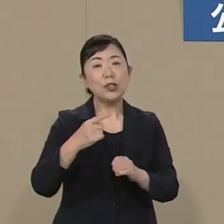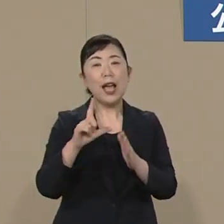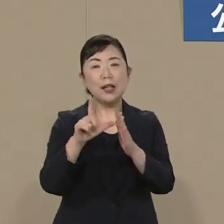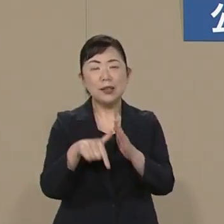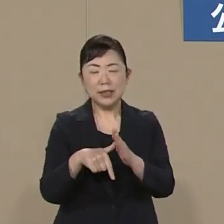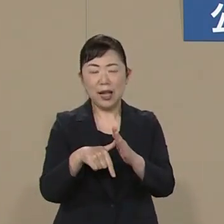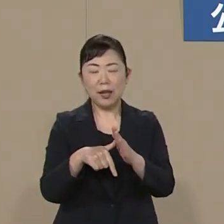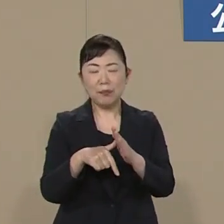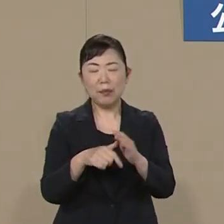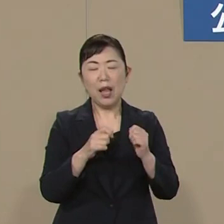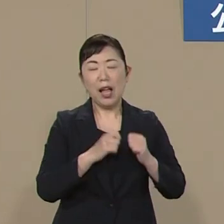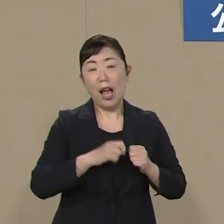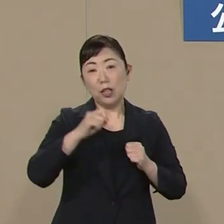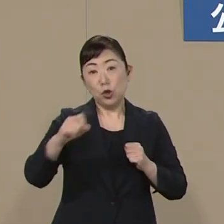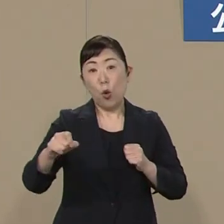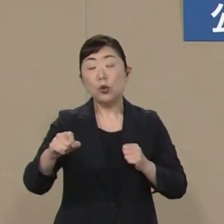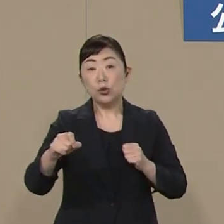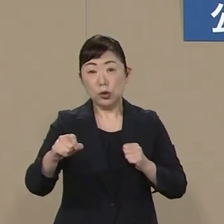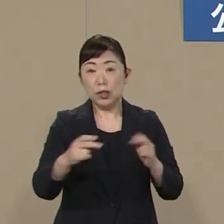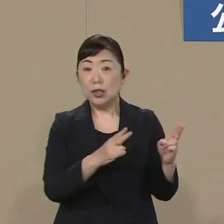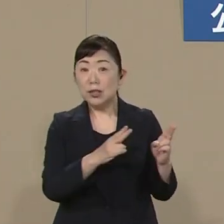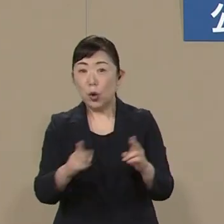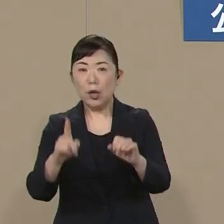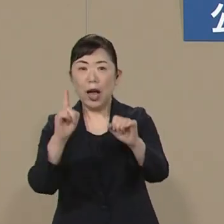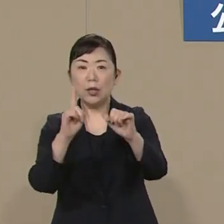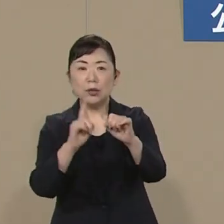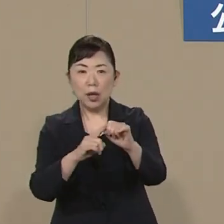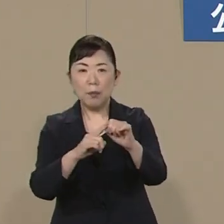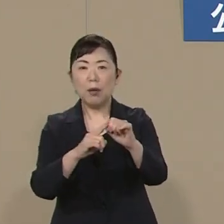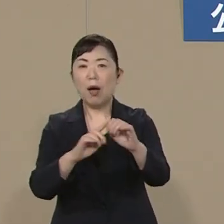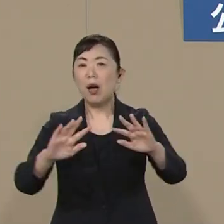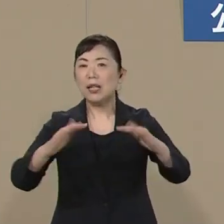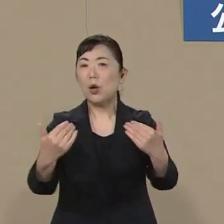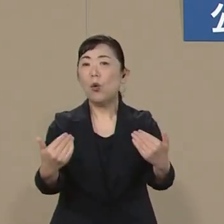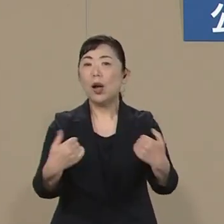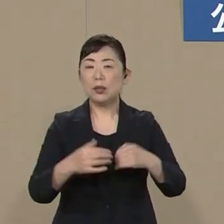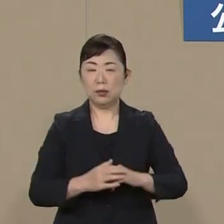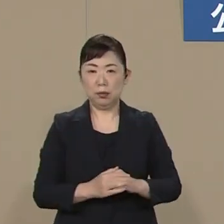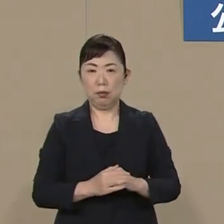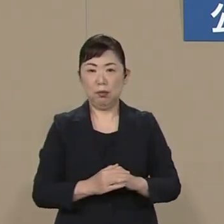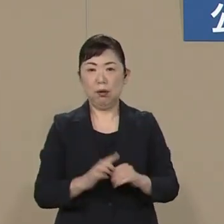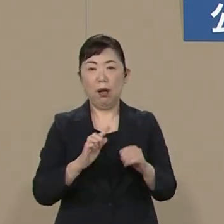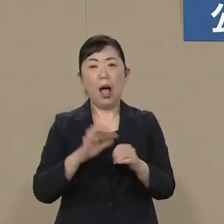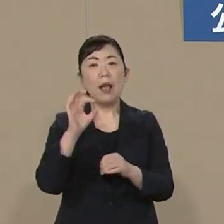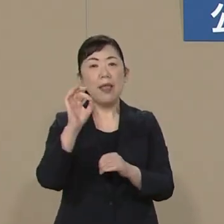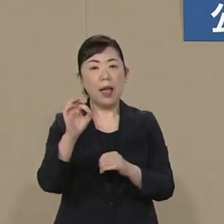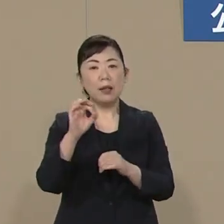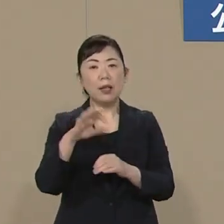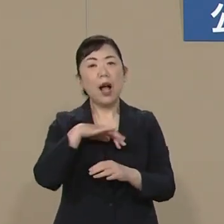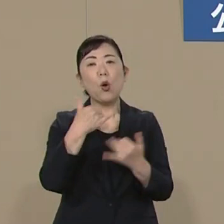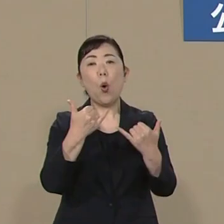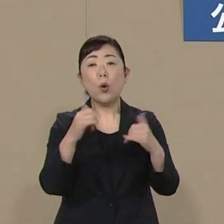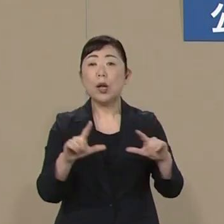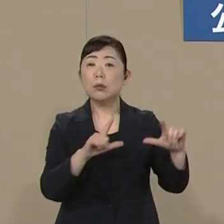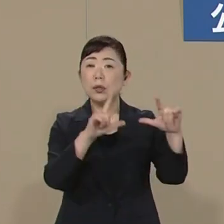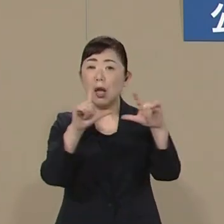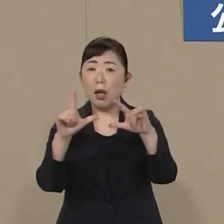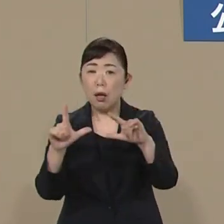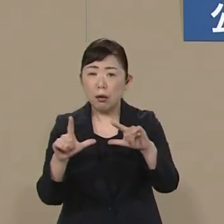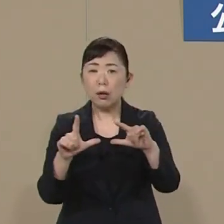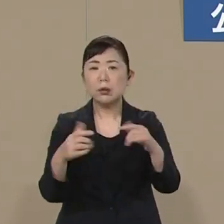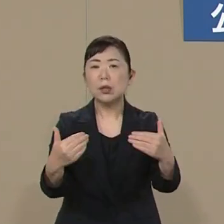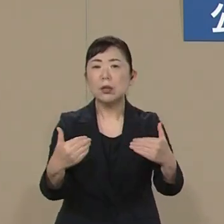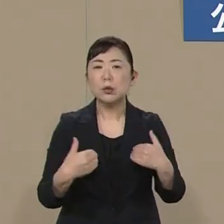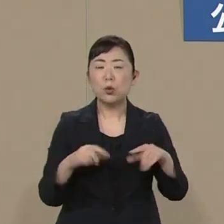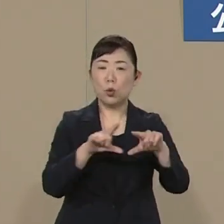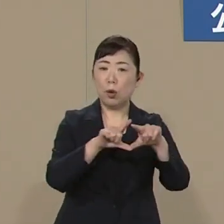長寿課にどう備えるかはこれからの議論です年金が老後の生活の支えで